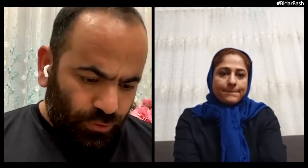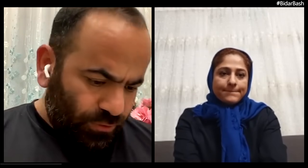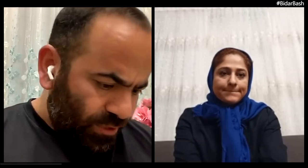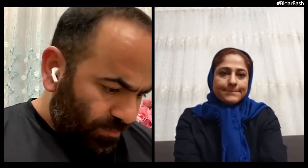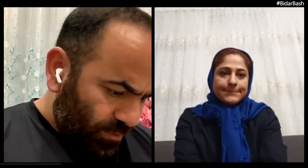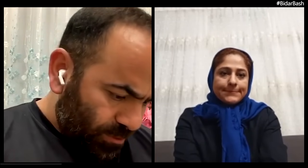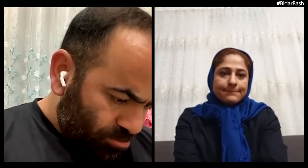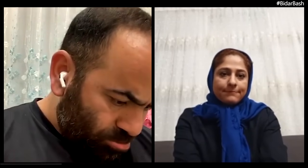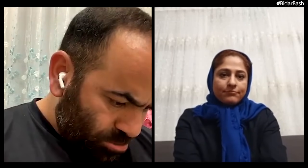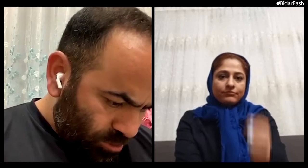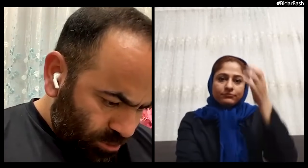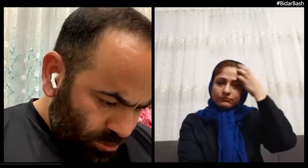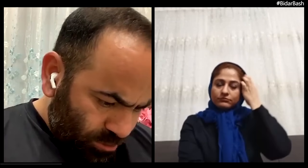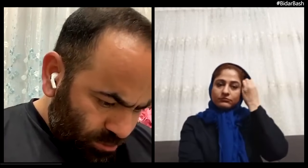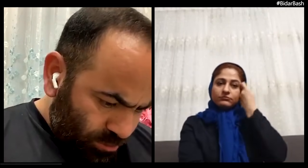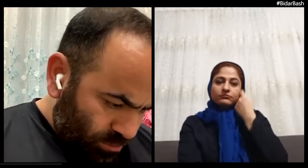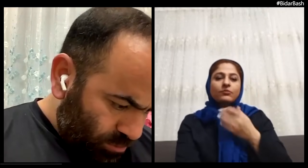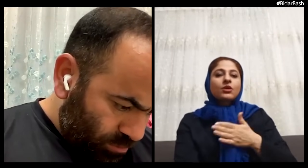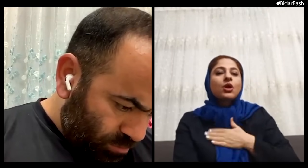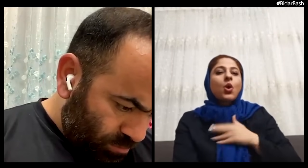خب مناجات شعبانیه